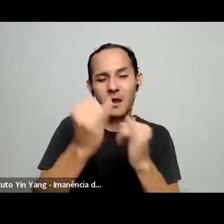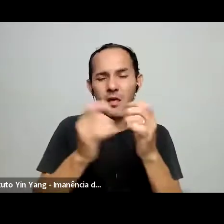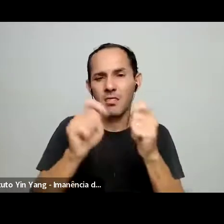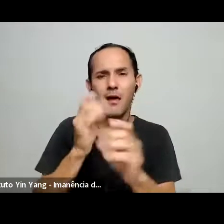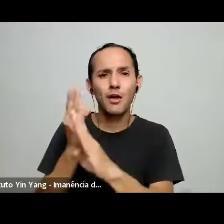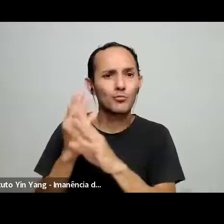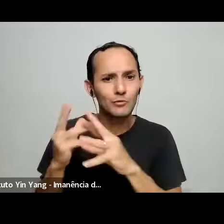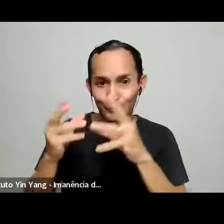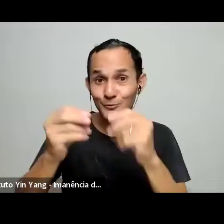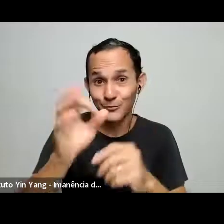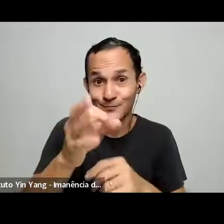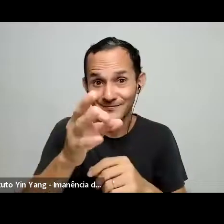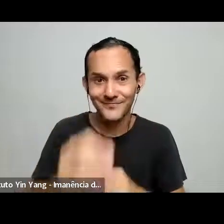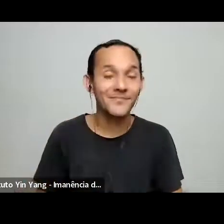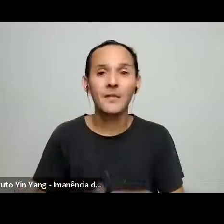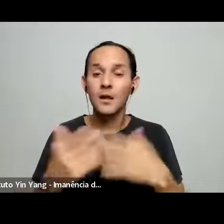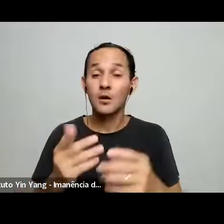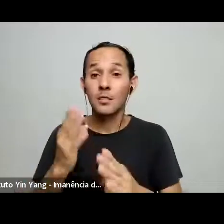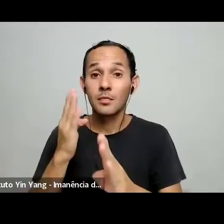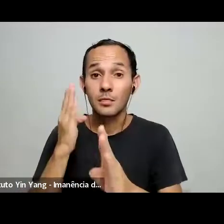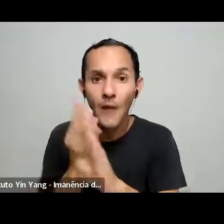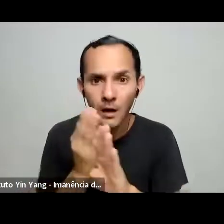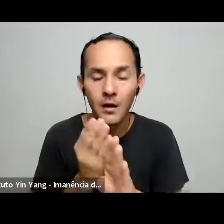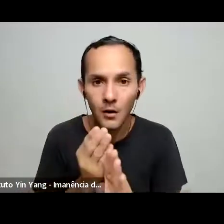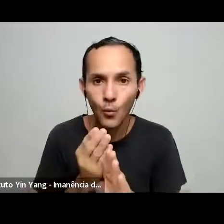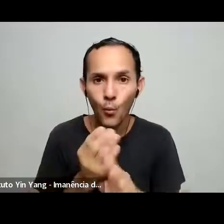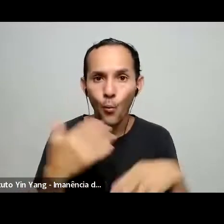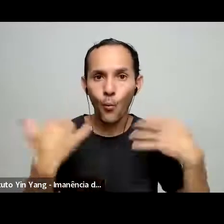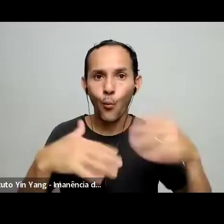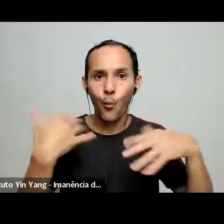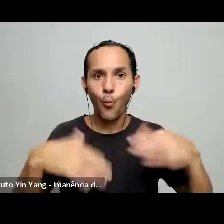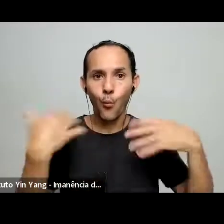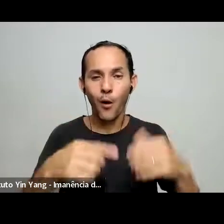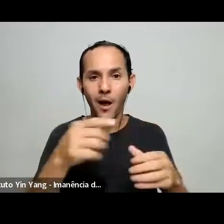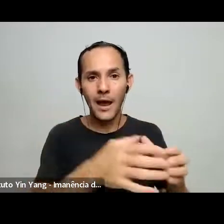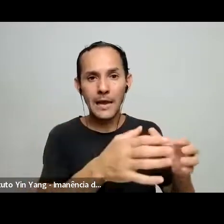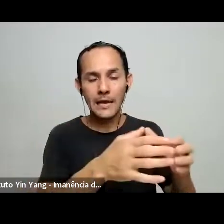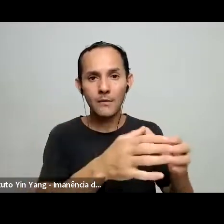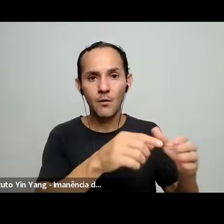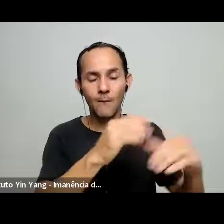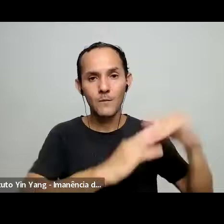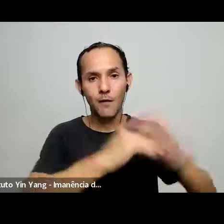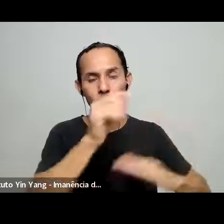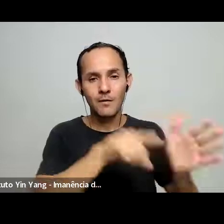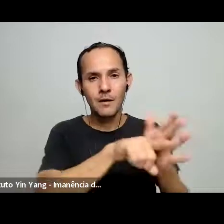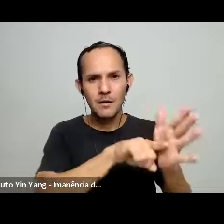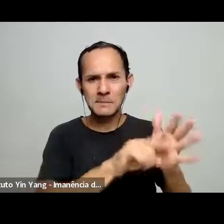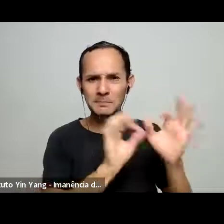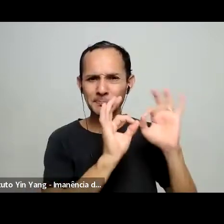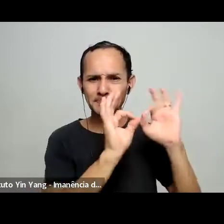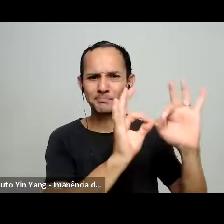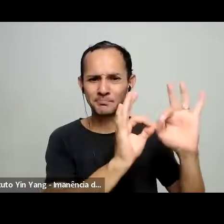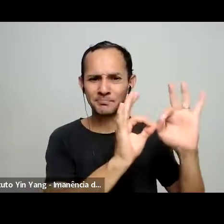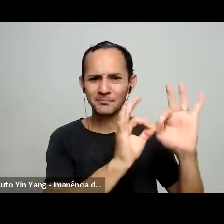tudo. E aí eu descobri as maravilhas que é essa grande equipe de pesquisadores de ponta, todos,